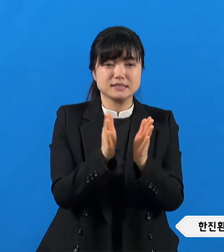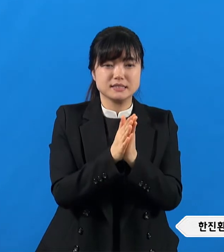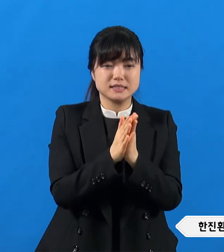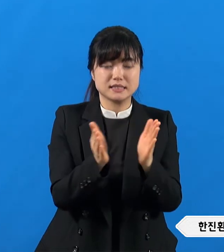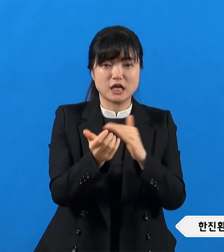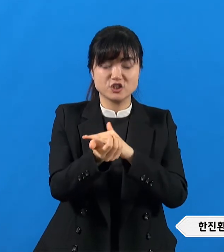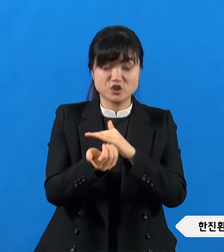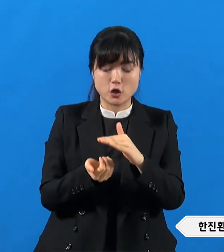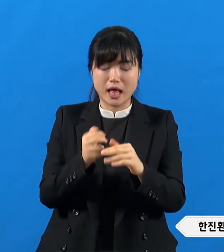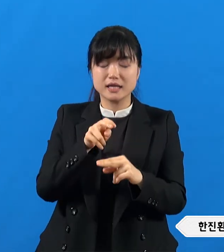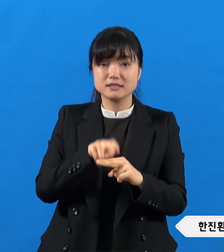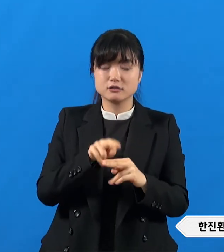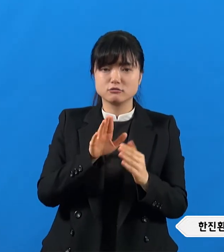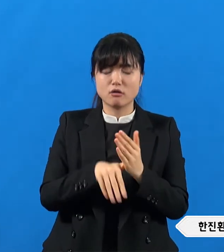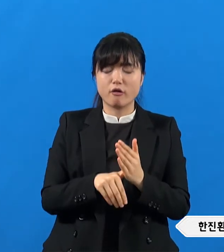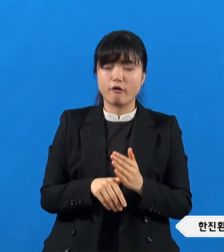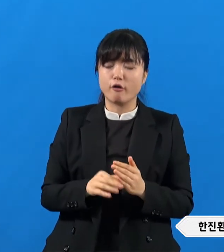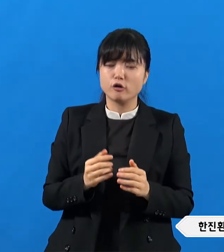앉자마자